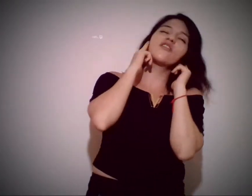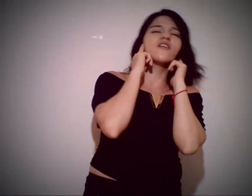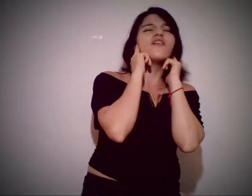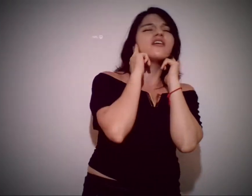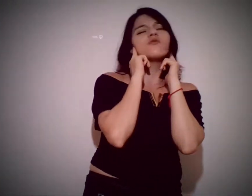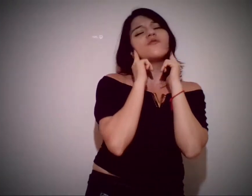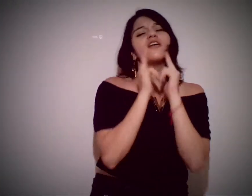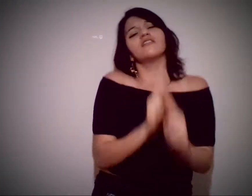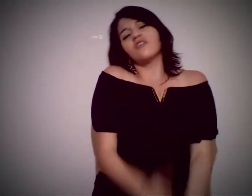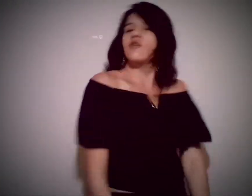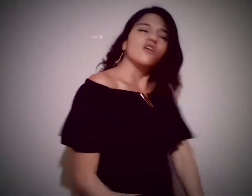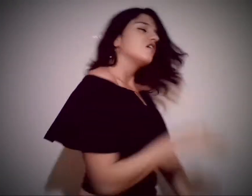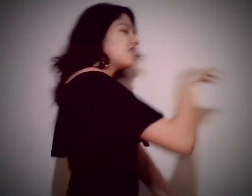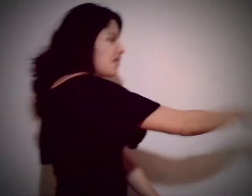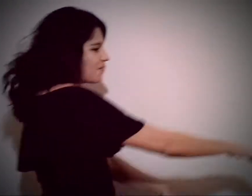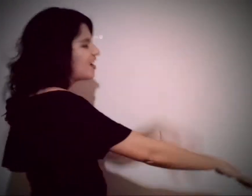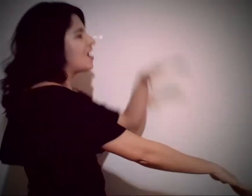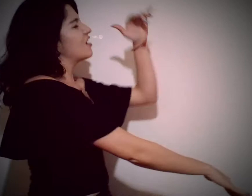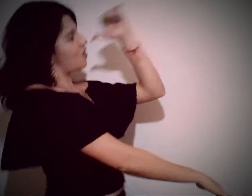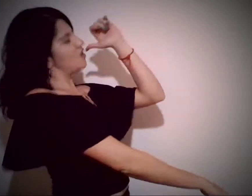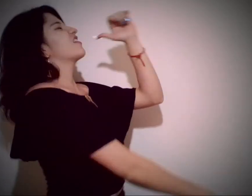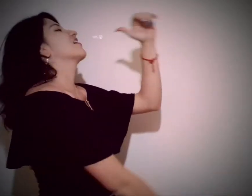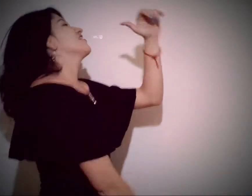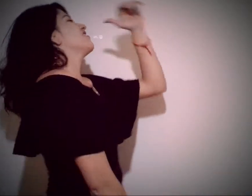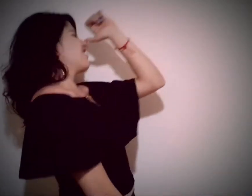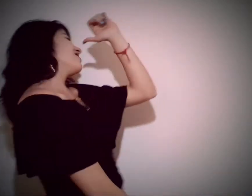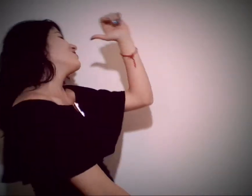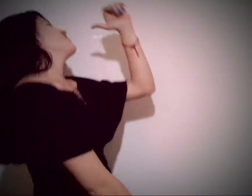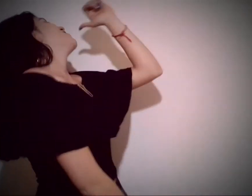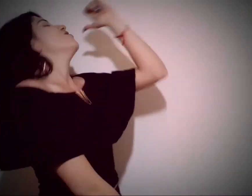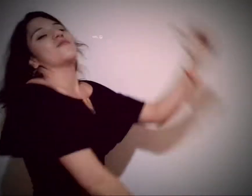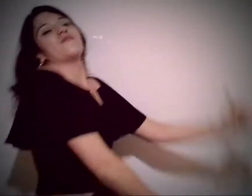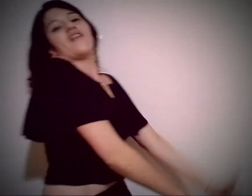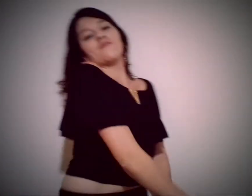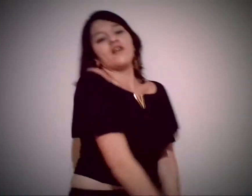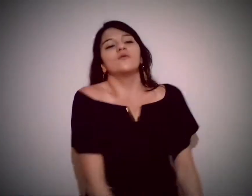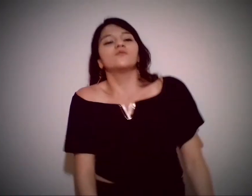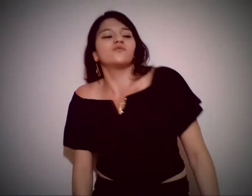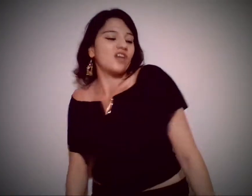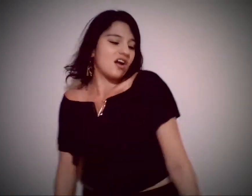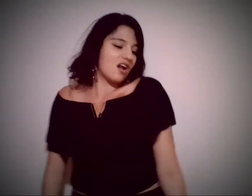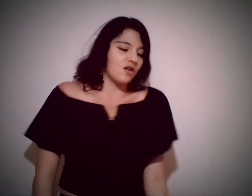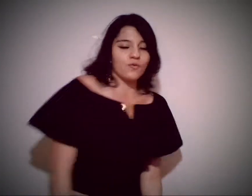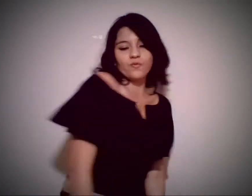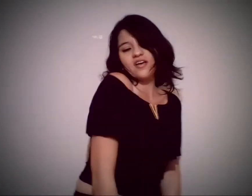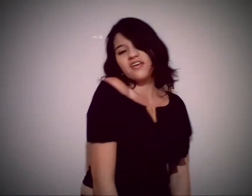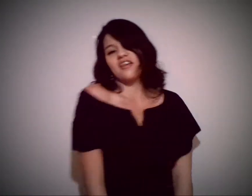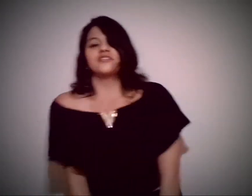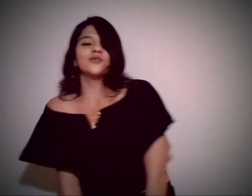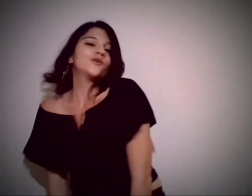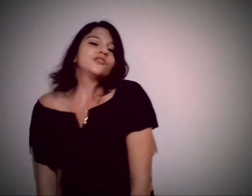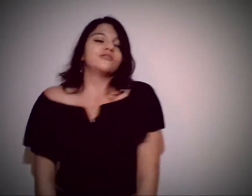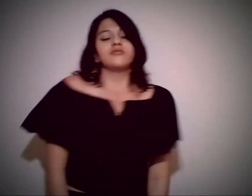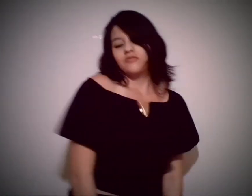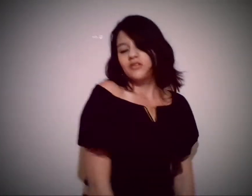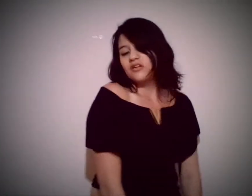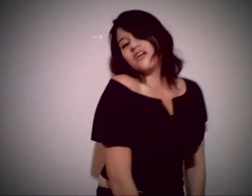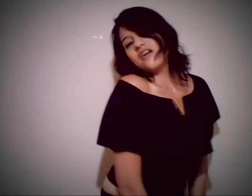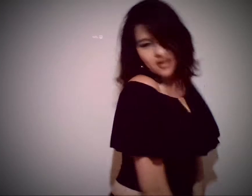subiendo Tráeme el alcohol, que quita el dolor, vamos a juntar la luna y el sol Ay, no me